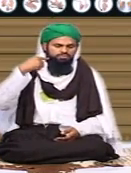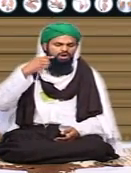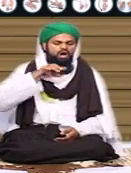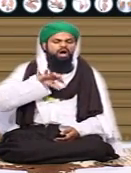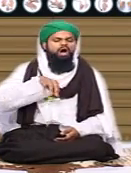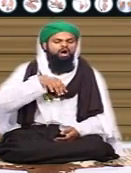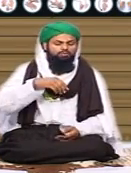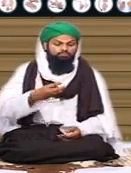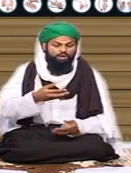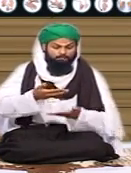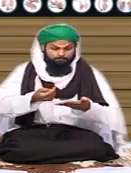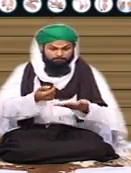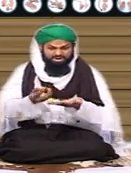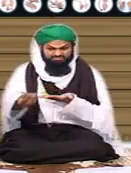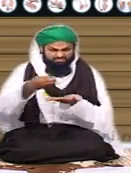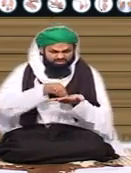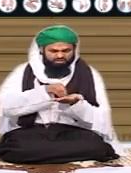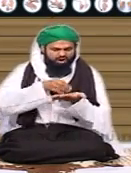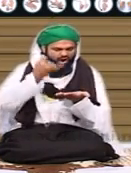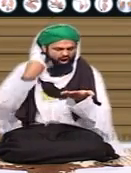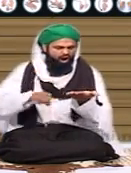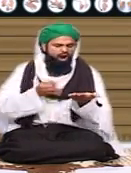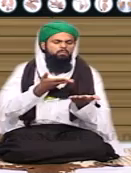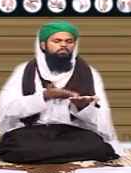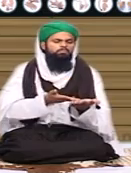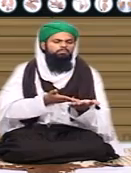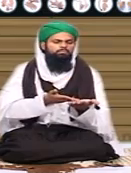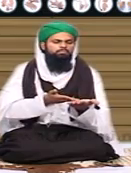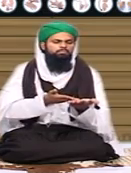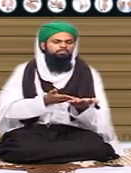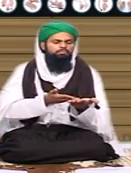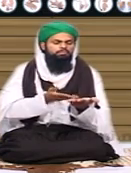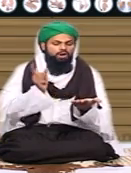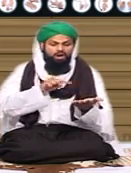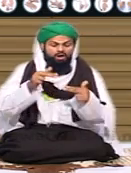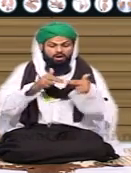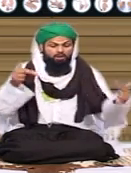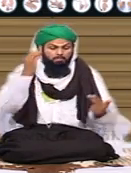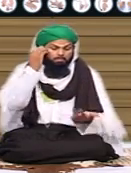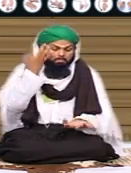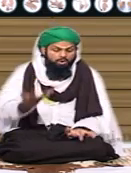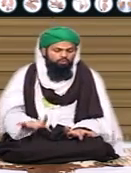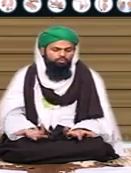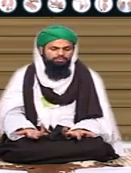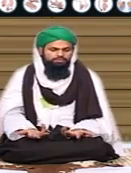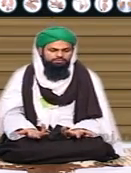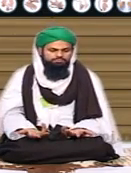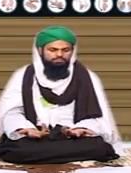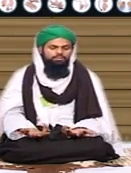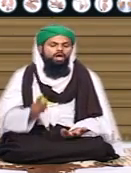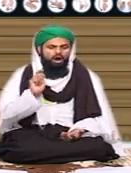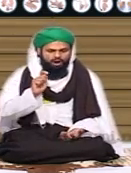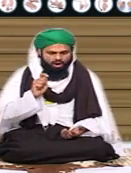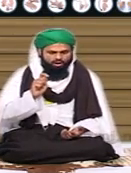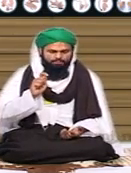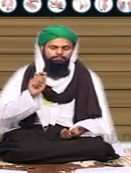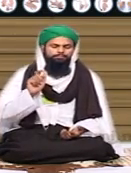پہ اپنی اجرت کو ناجائز کر ڈالتے ہیں، اور یہ بہت بڑی بات ہے۔ تو اس لیے آپ بھی طے کر دیا کریں، اور اگر آپ مزدوری کرتے